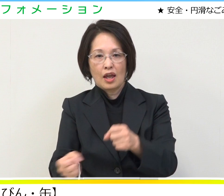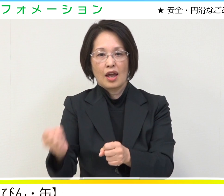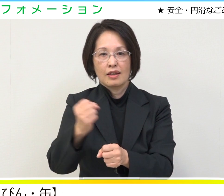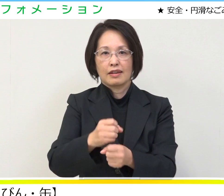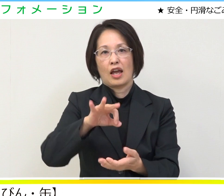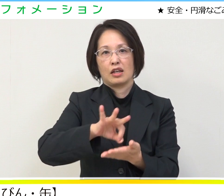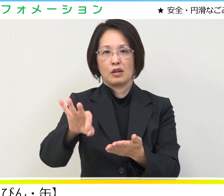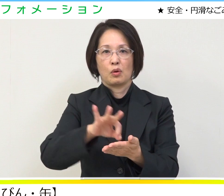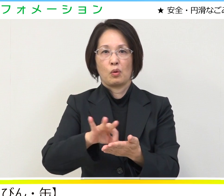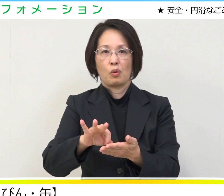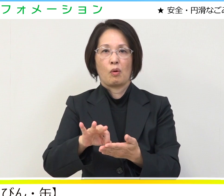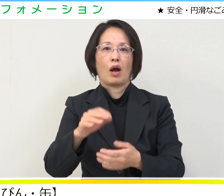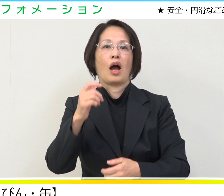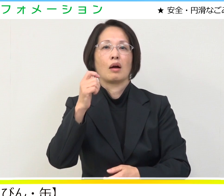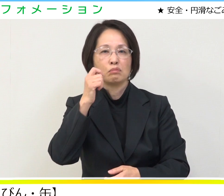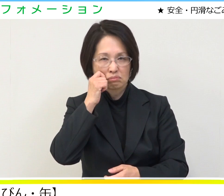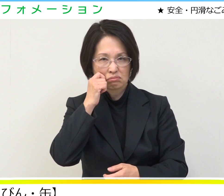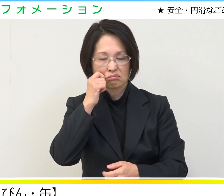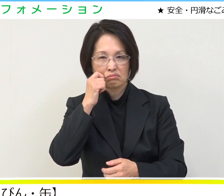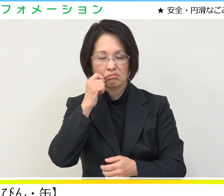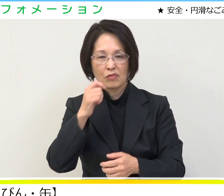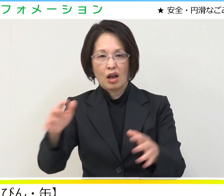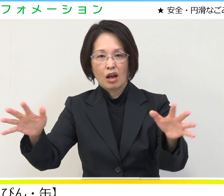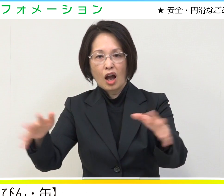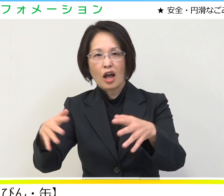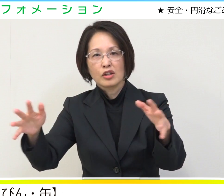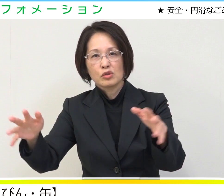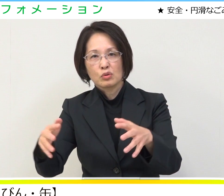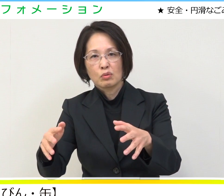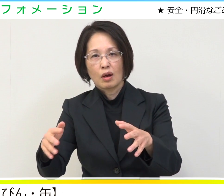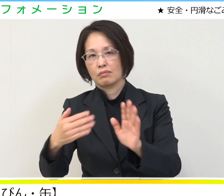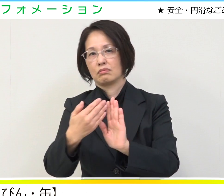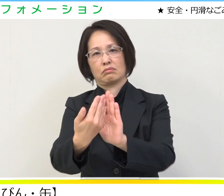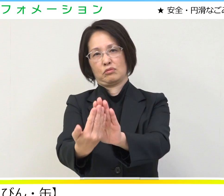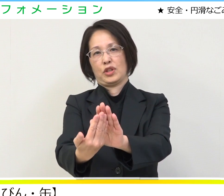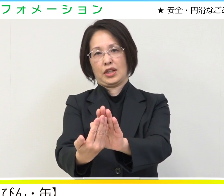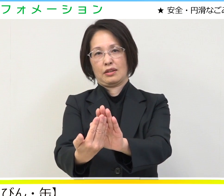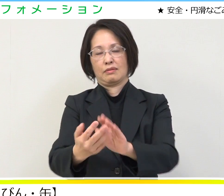ができないため回収できません